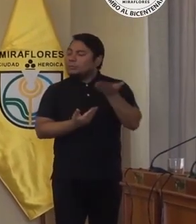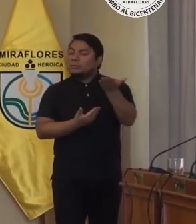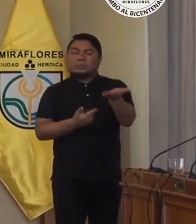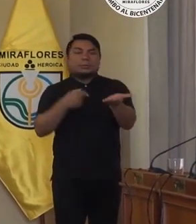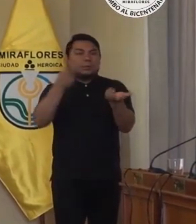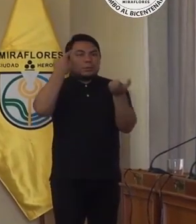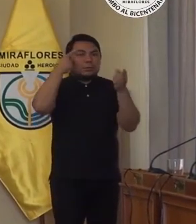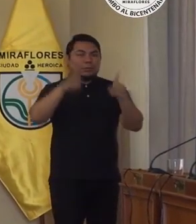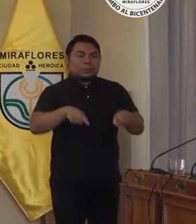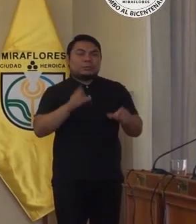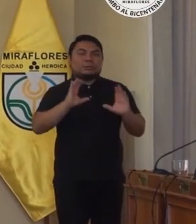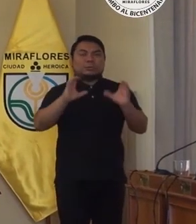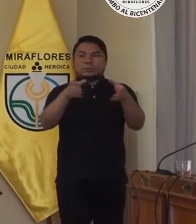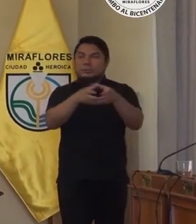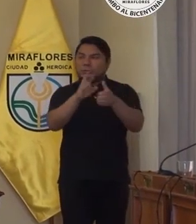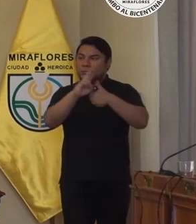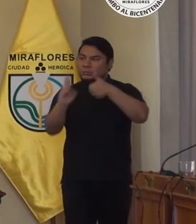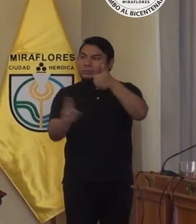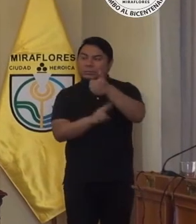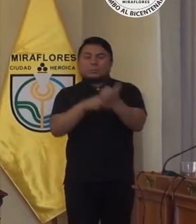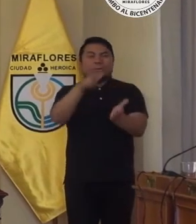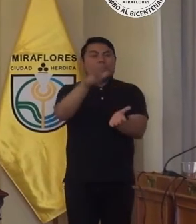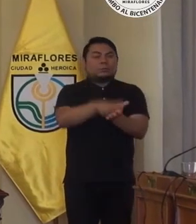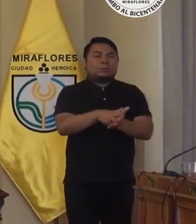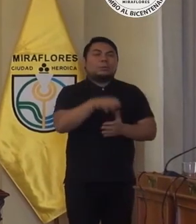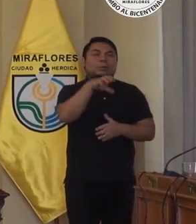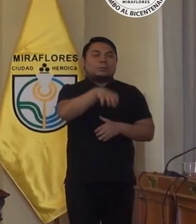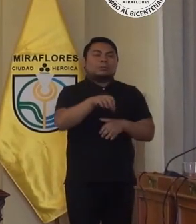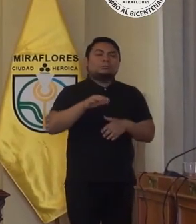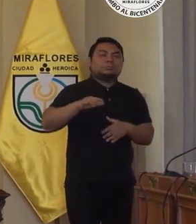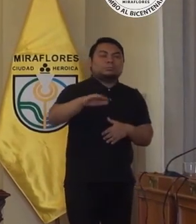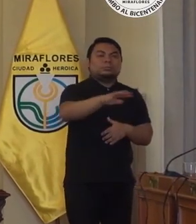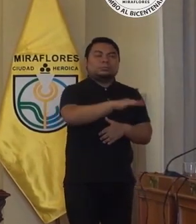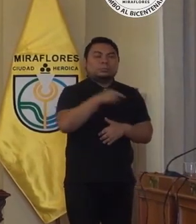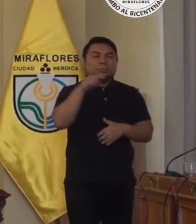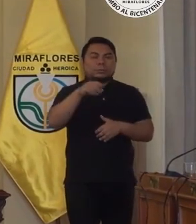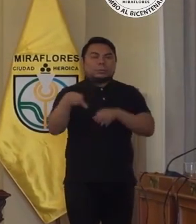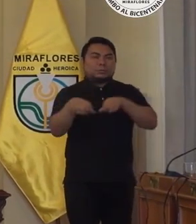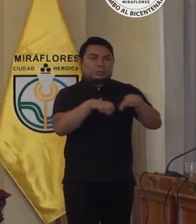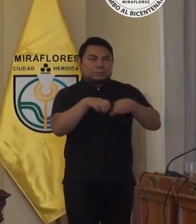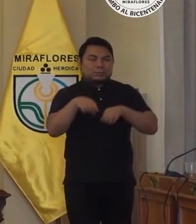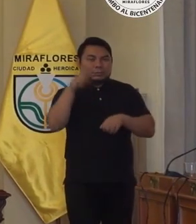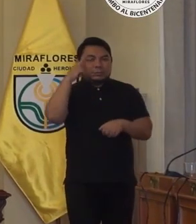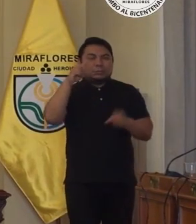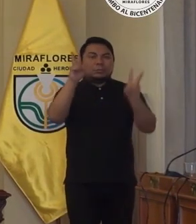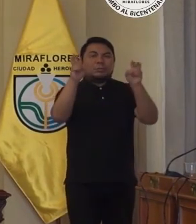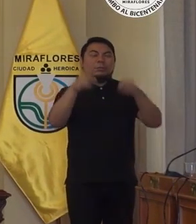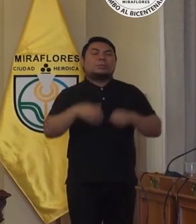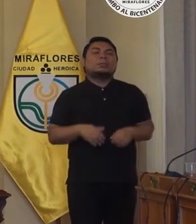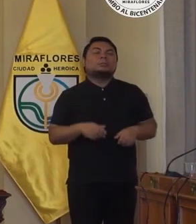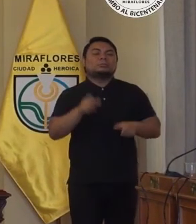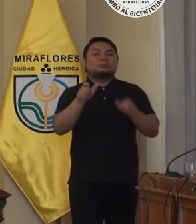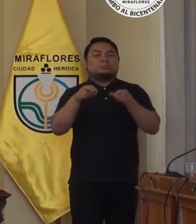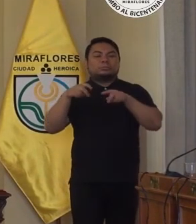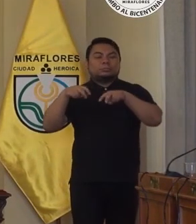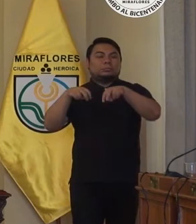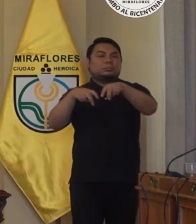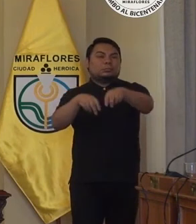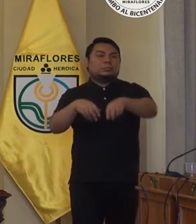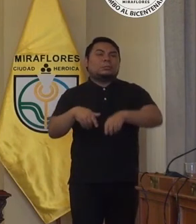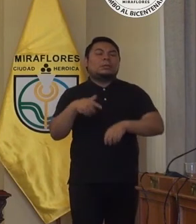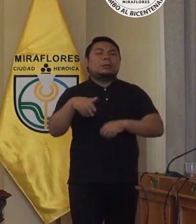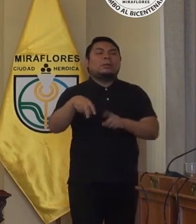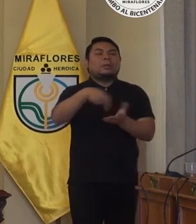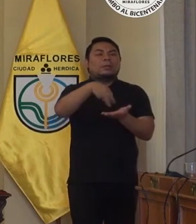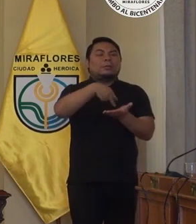el acuerdo de consejo que aprueba la institucionalización de la realización del denominado pasacalle de danzas típicas